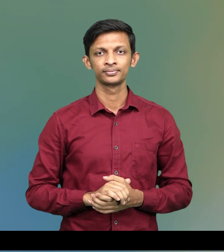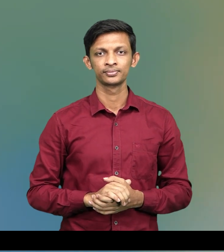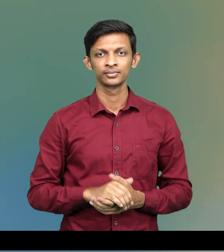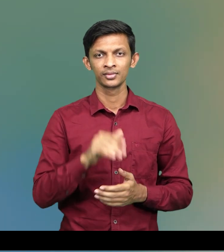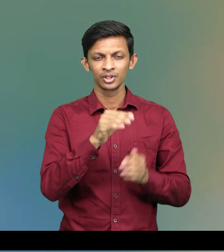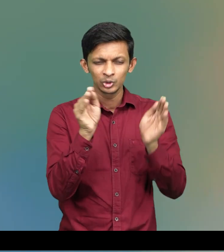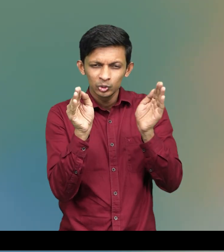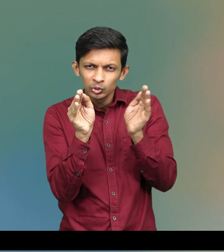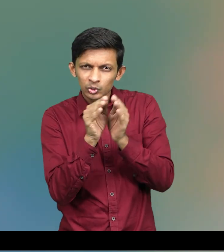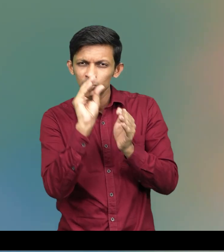పగడపు దిబ్బ